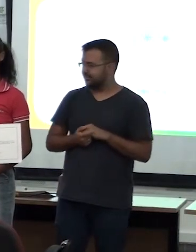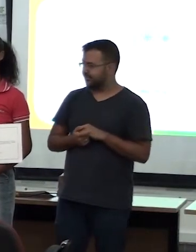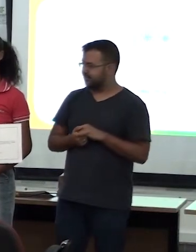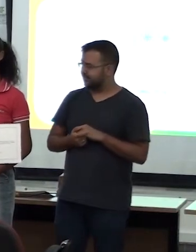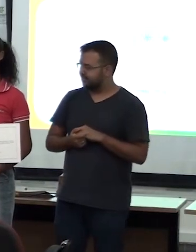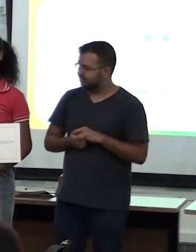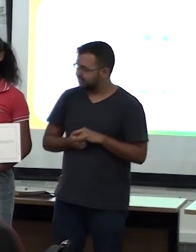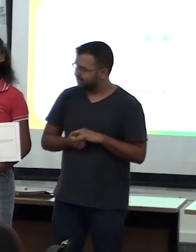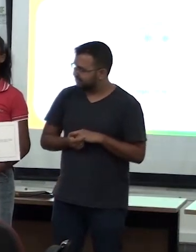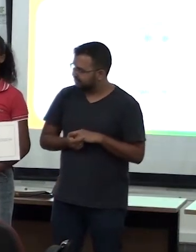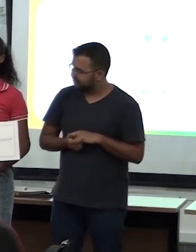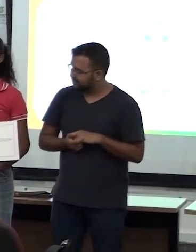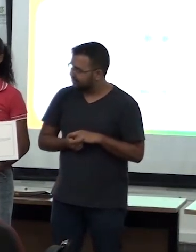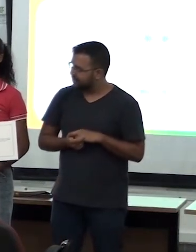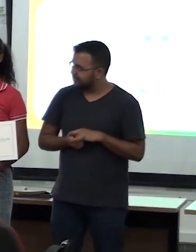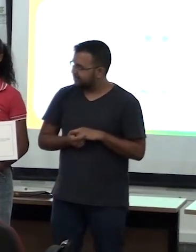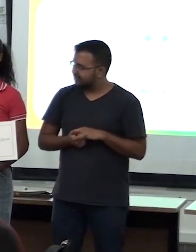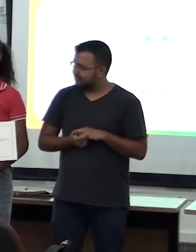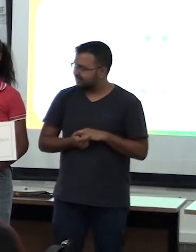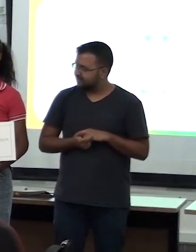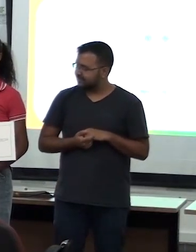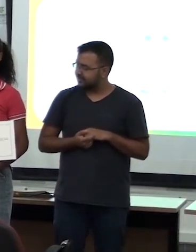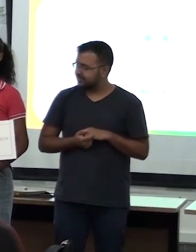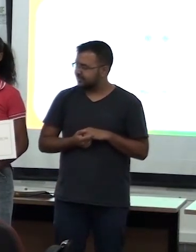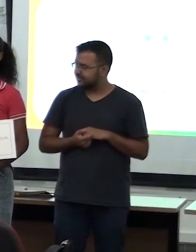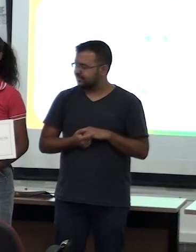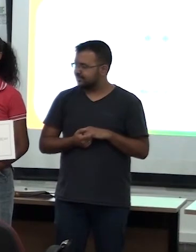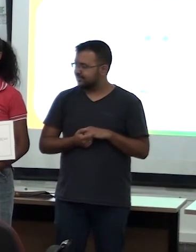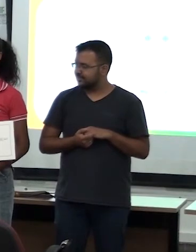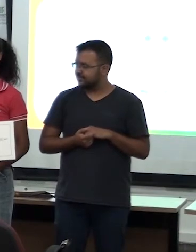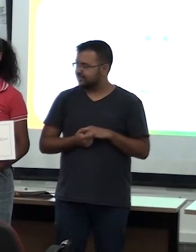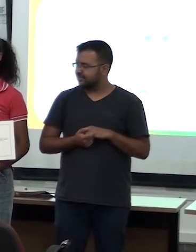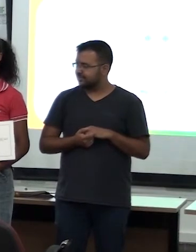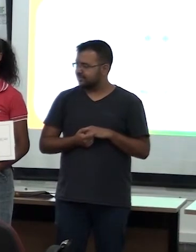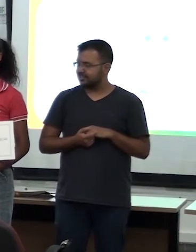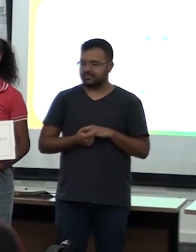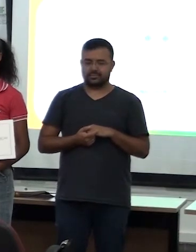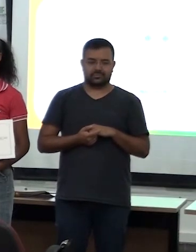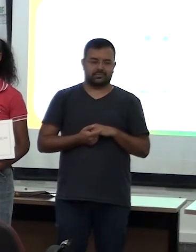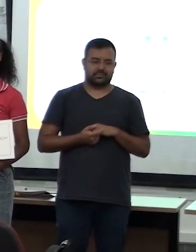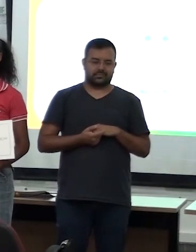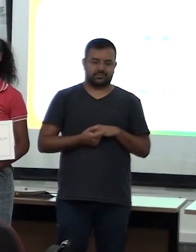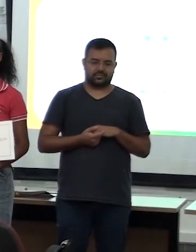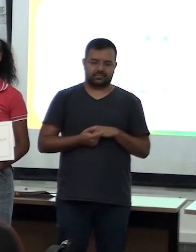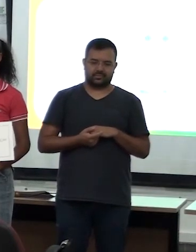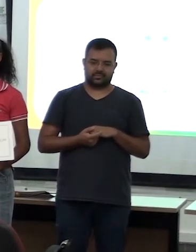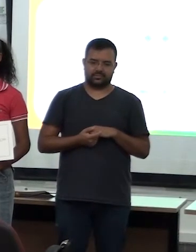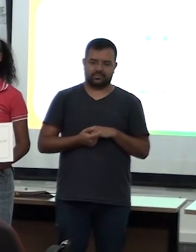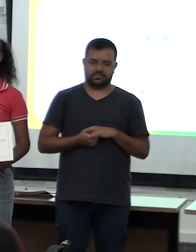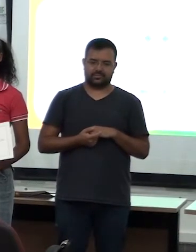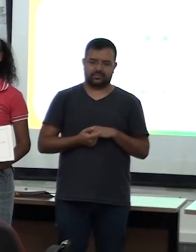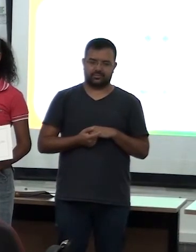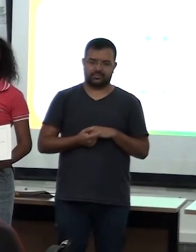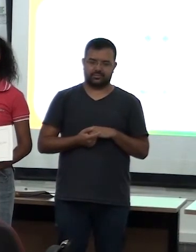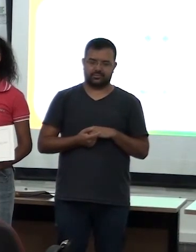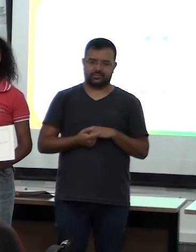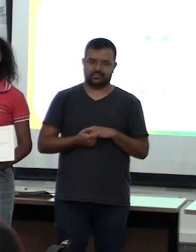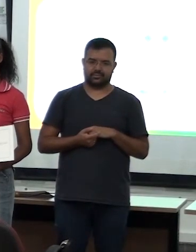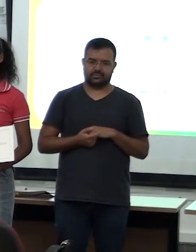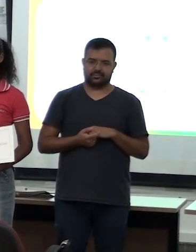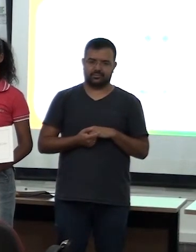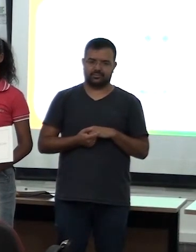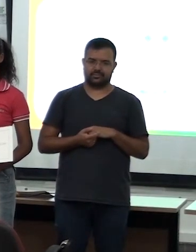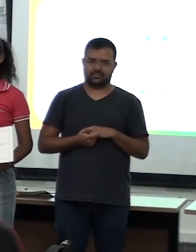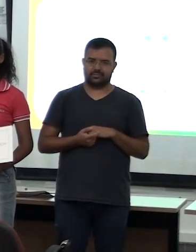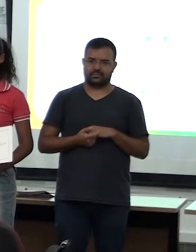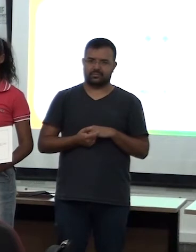a Ellen que apresentou o trabalho do WIA. E agora que saem os anais do WIA, que a gente viu que a nossa equipe